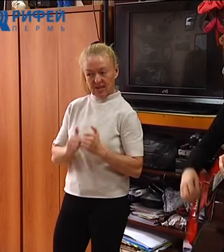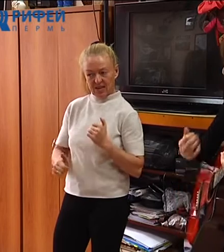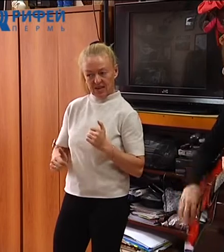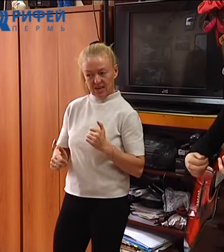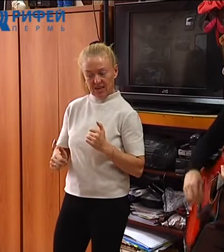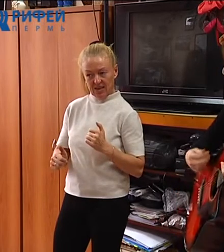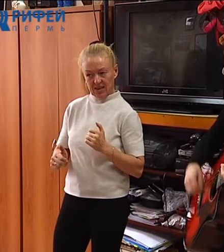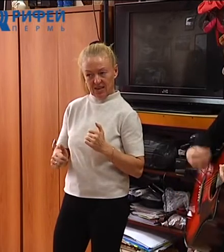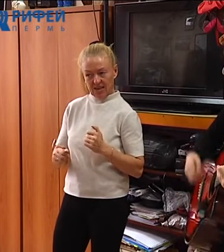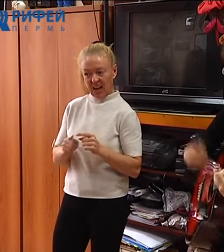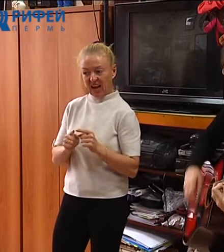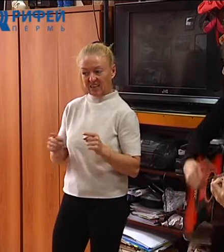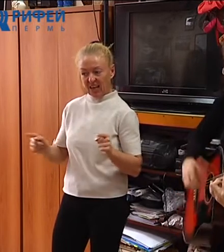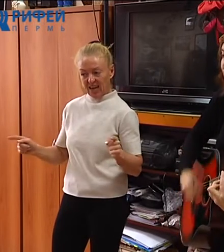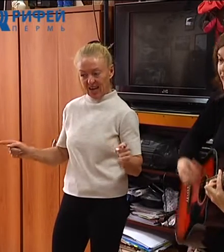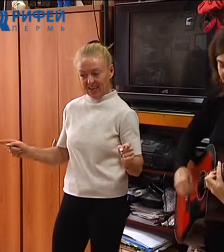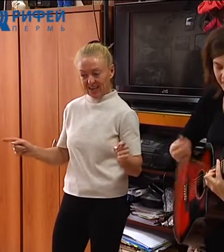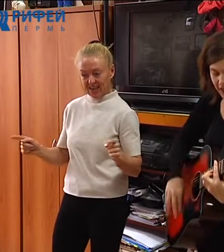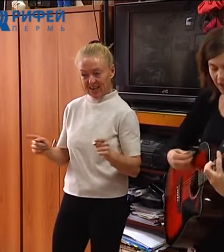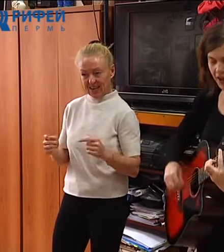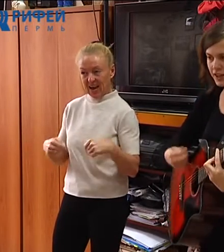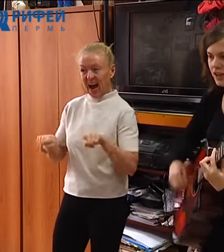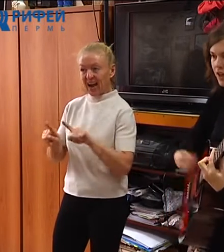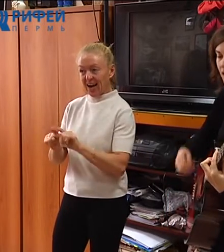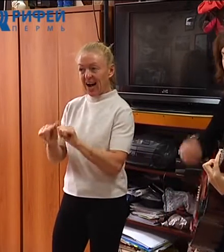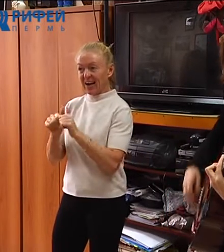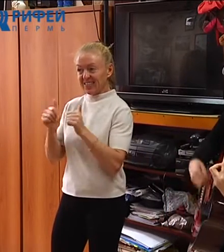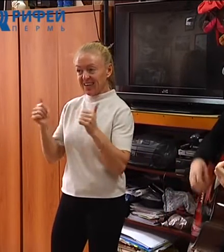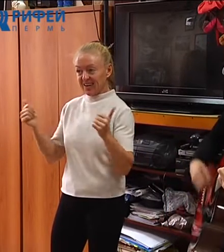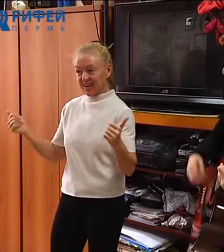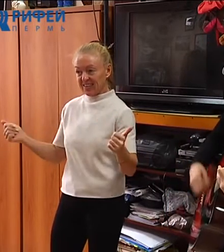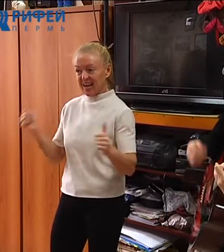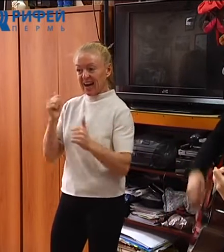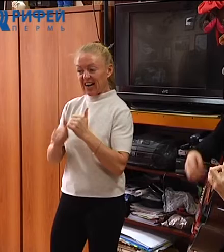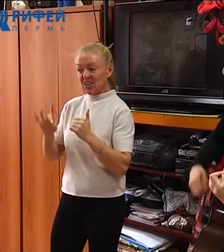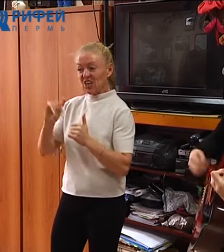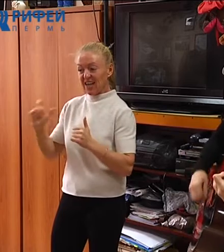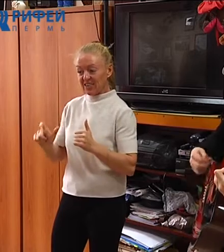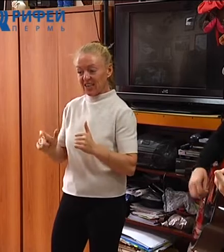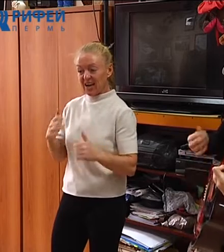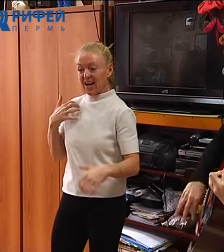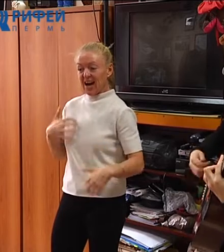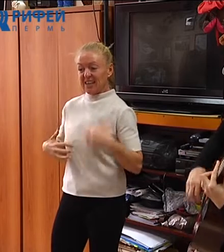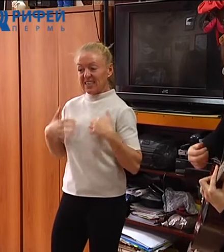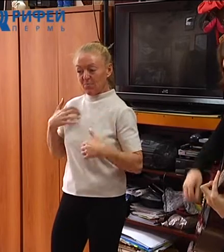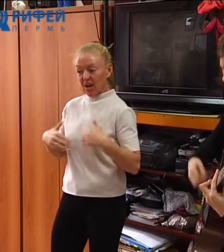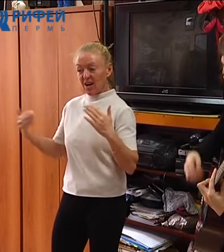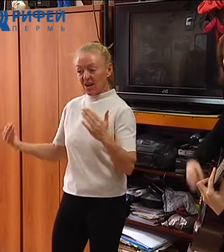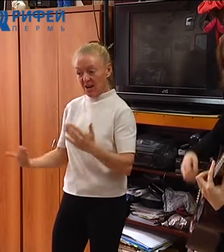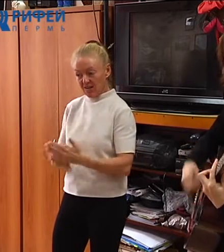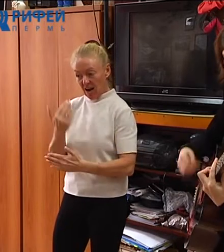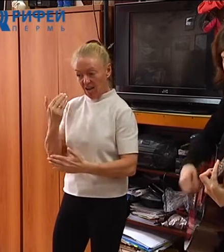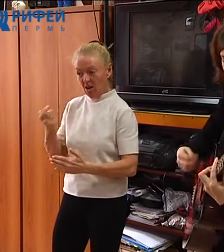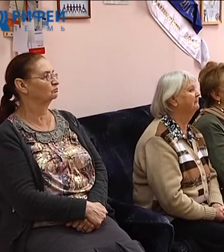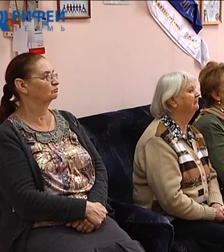Каждое расстояние, как расставание. Пермский автор и исполнитель Кристина Владыкина исполняет одну из